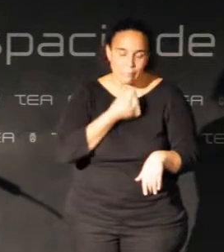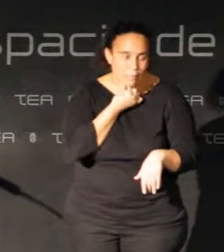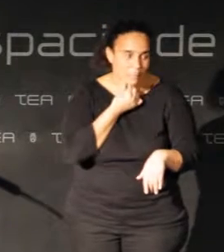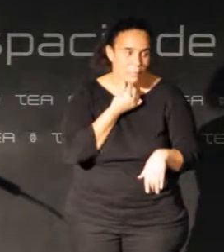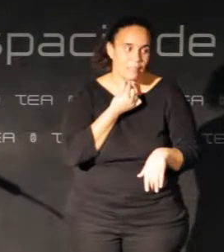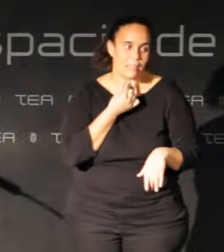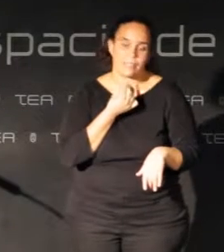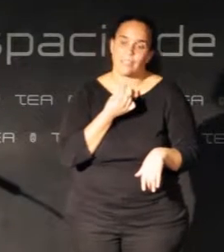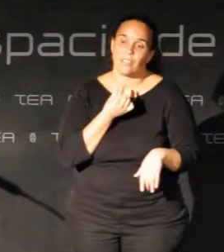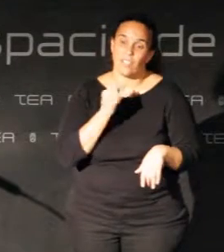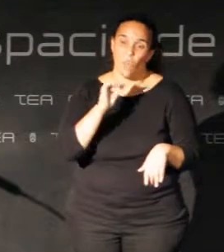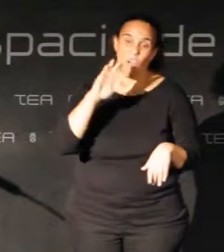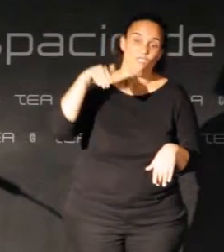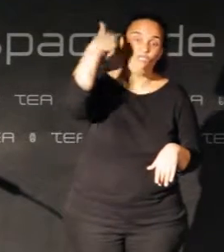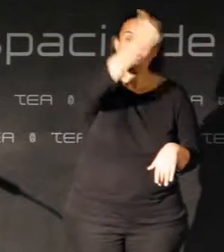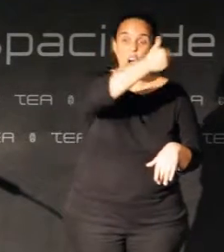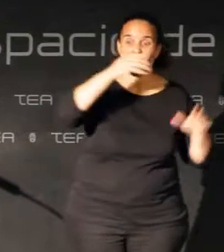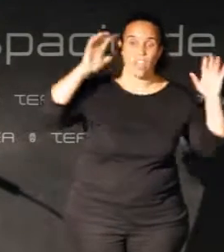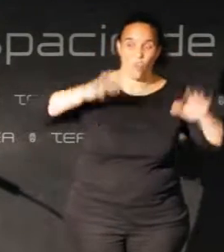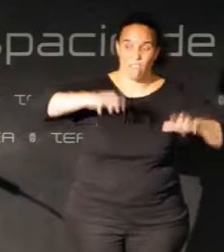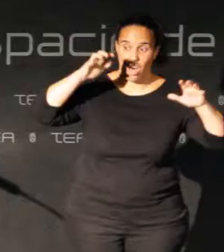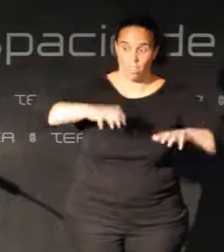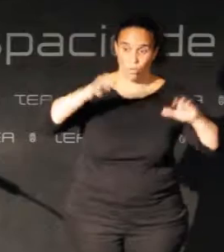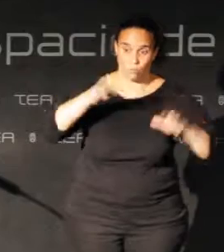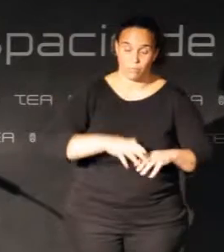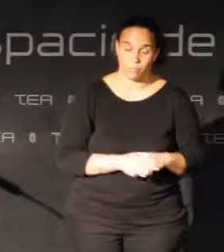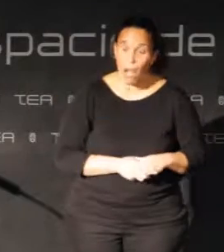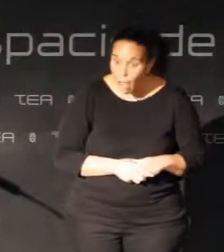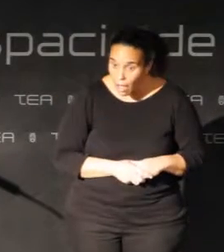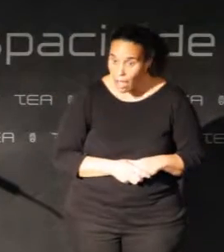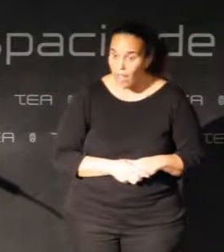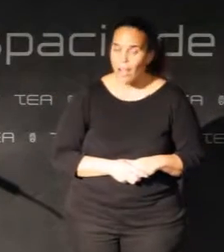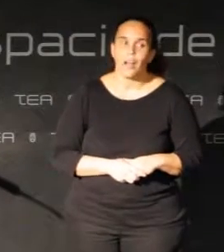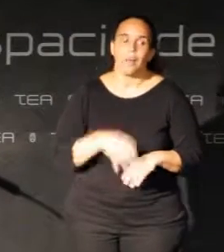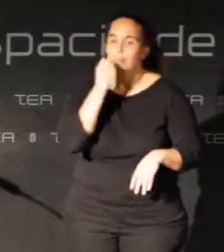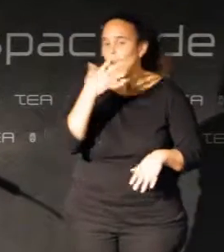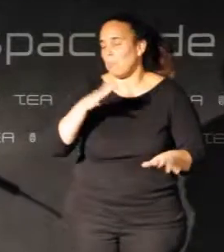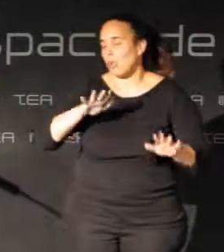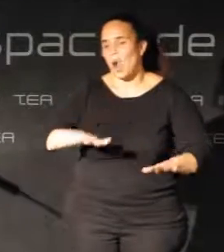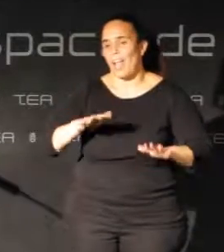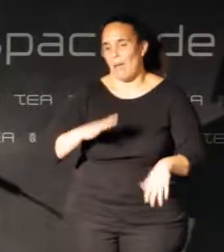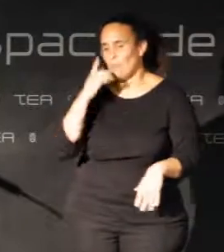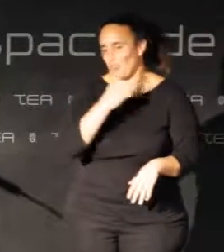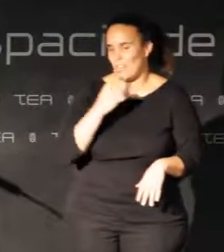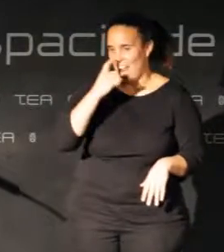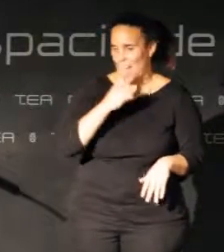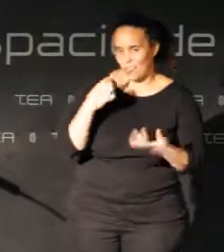poco la ¿qué? ¿Ah, sí? Pues entonces nos quedamos aquí un buen rato, les cuento.